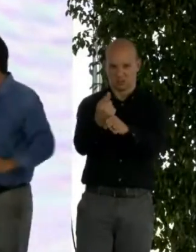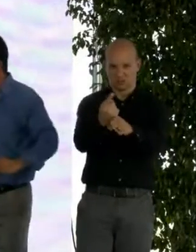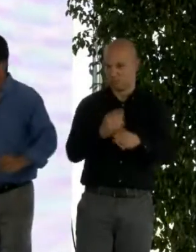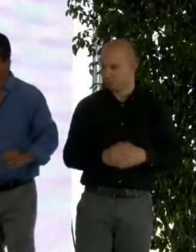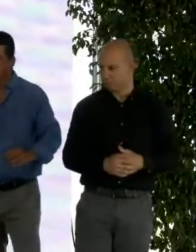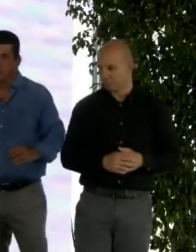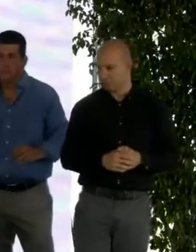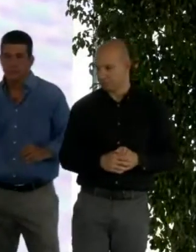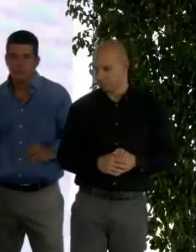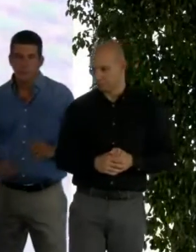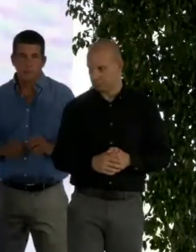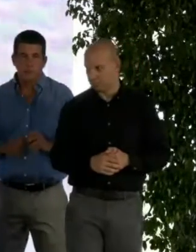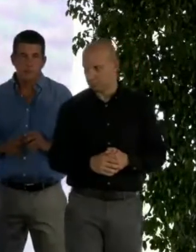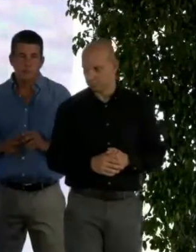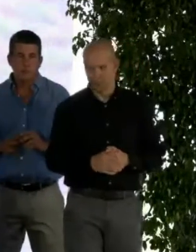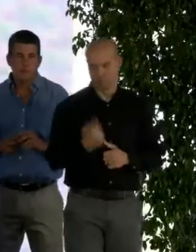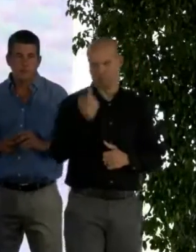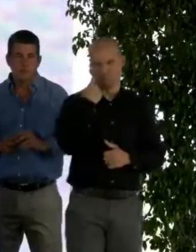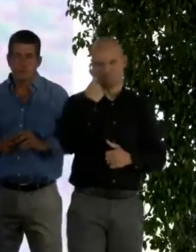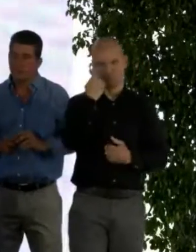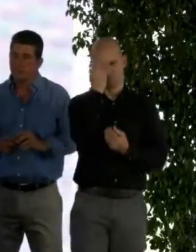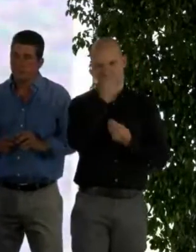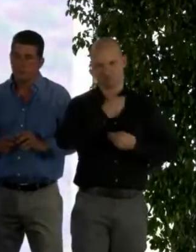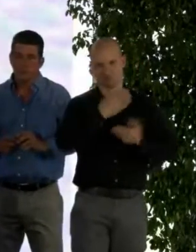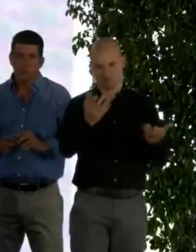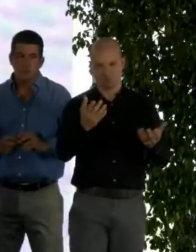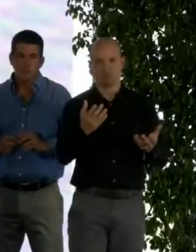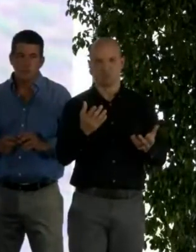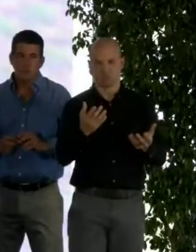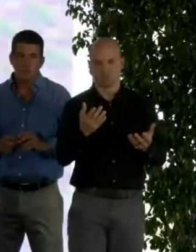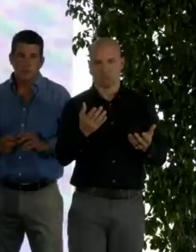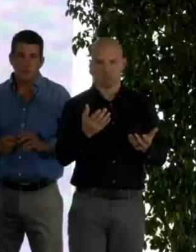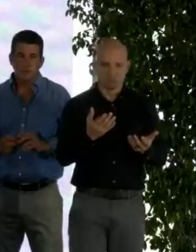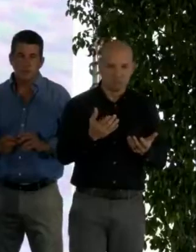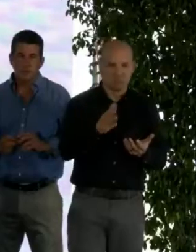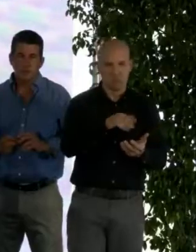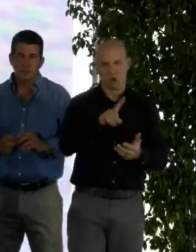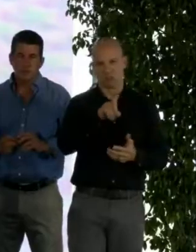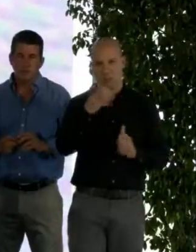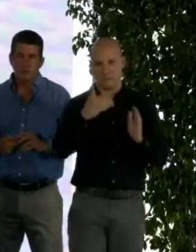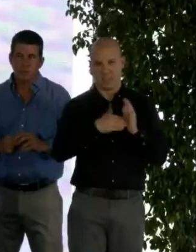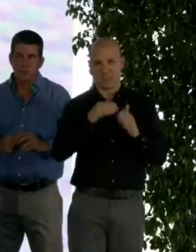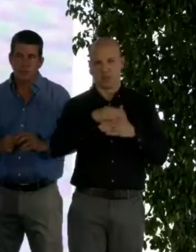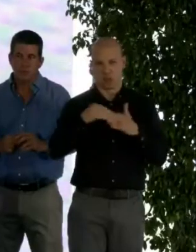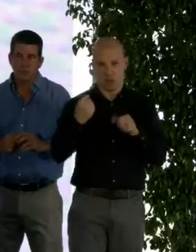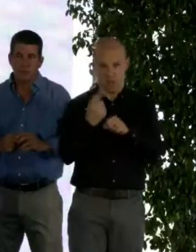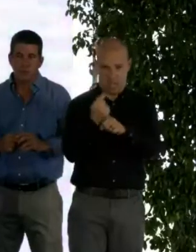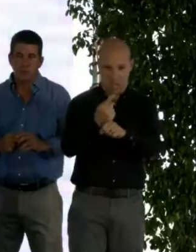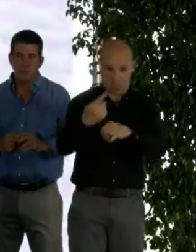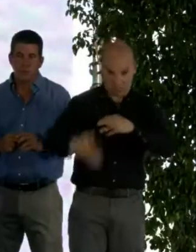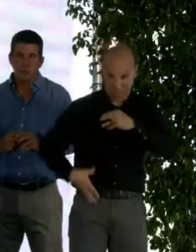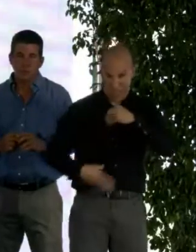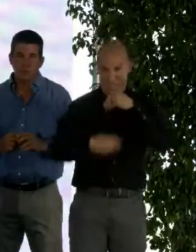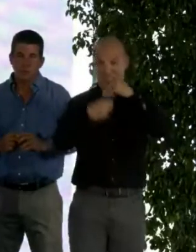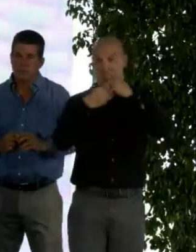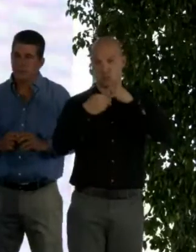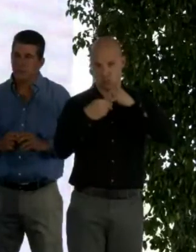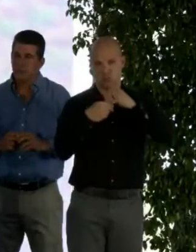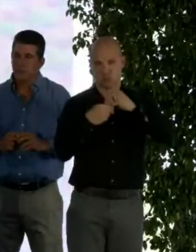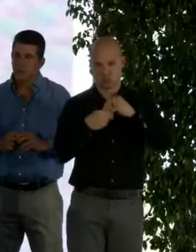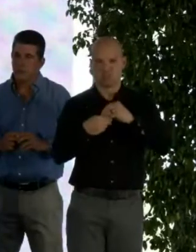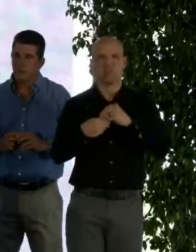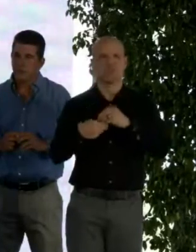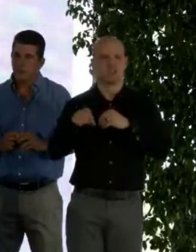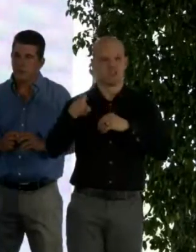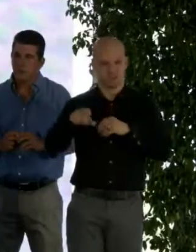que... Correcto, como dijimos ahorita, en adición al canon de arrendamiento, que es por $100,000 anuales, estamos esperando un return,